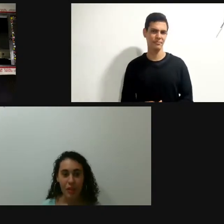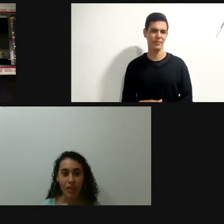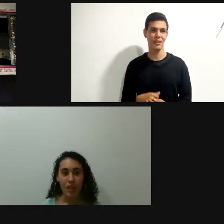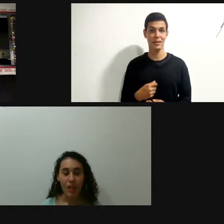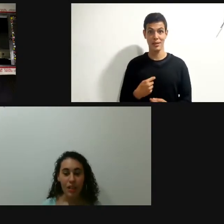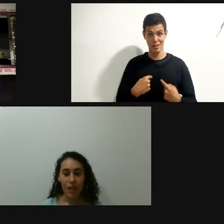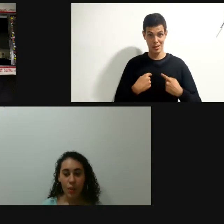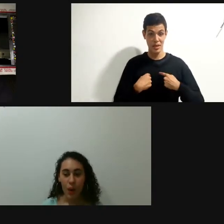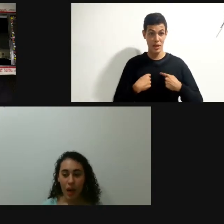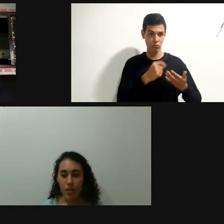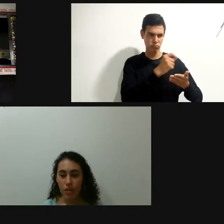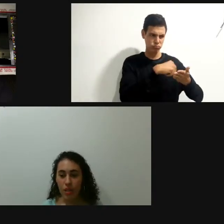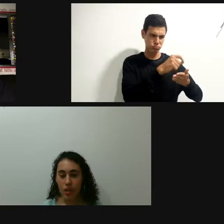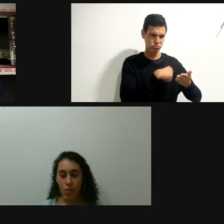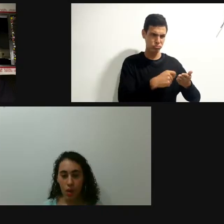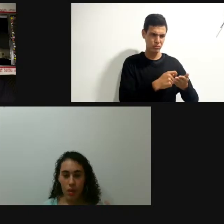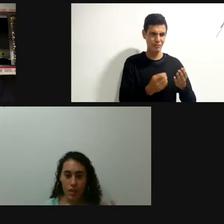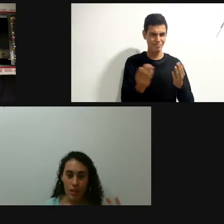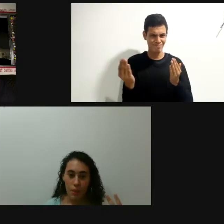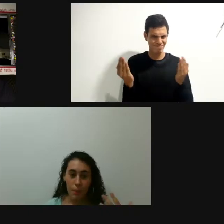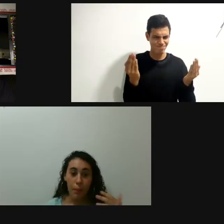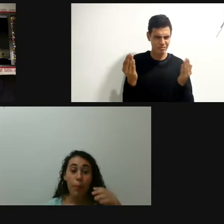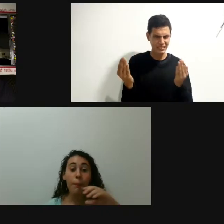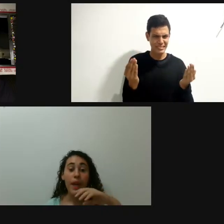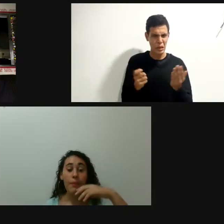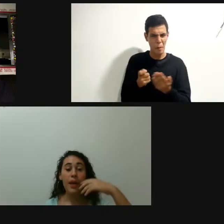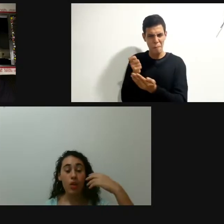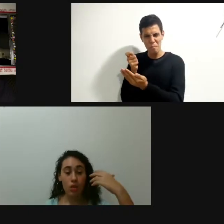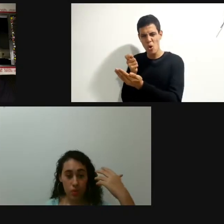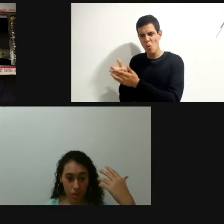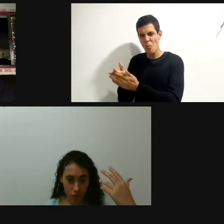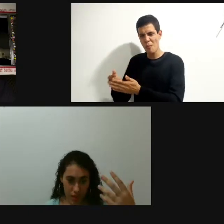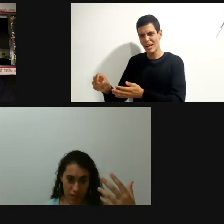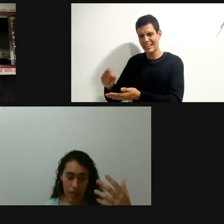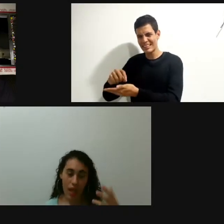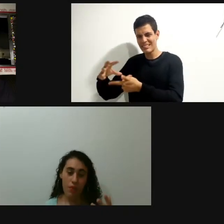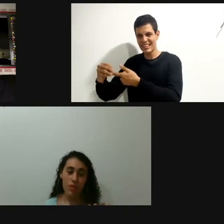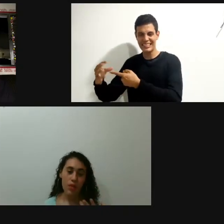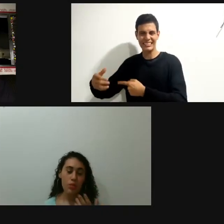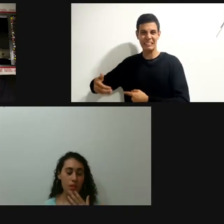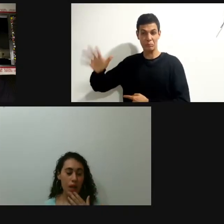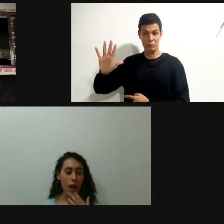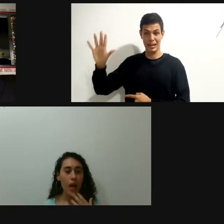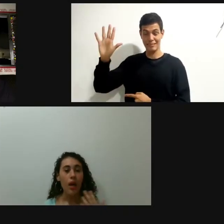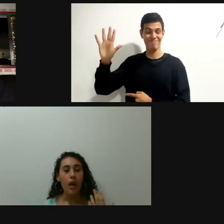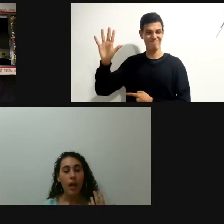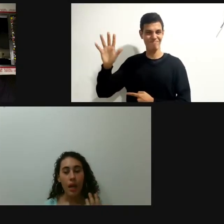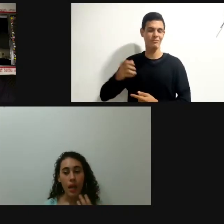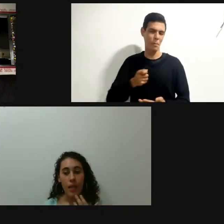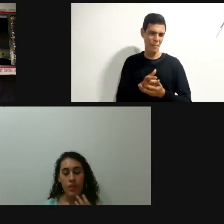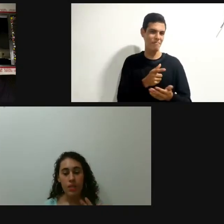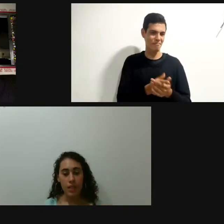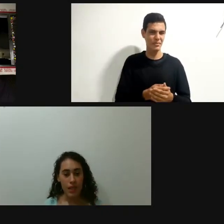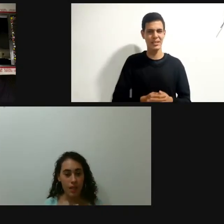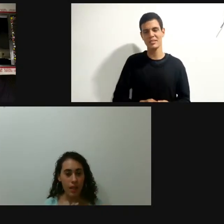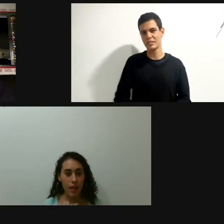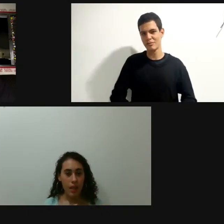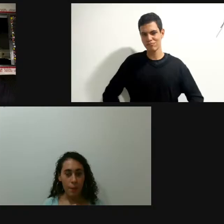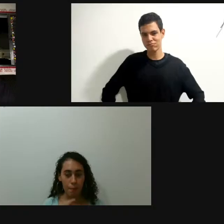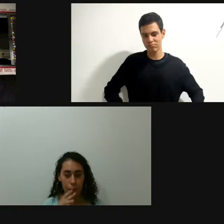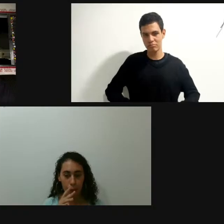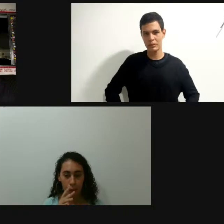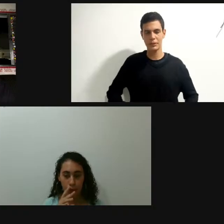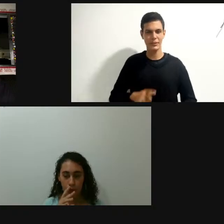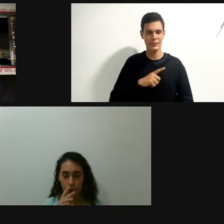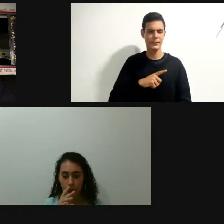produzindo. Então, acho que uma coisa bem melhor de você fazer é você usar, se você quer